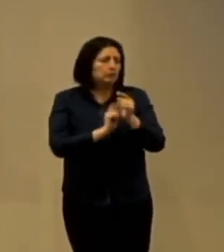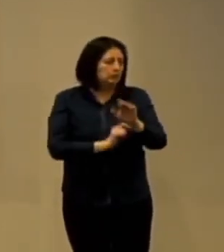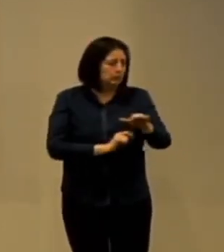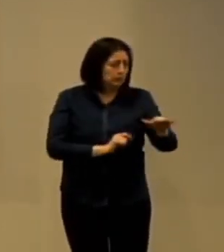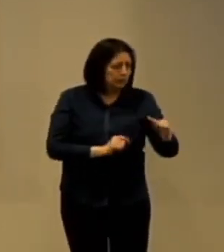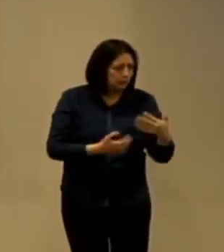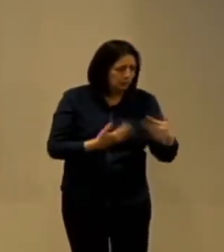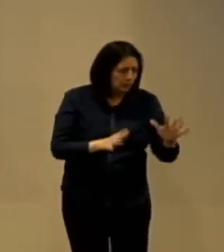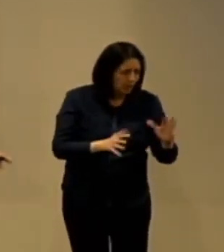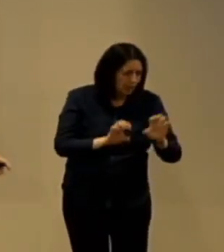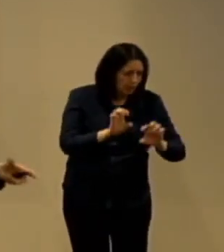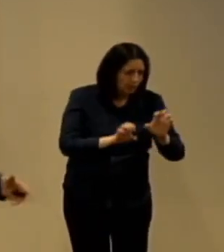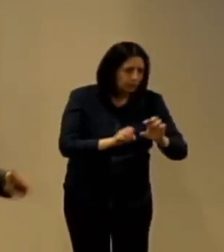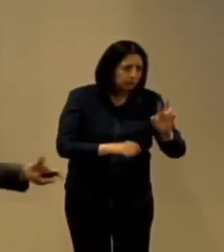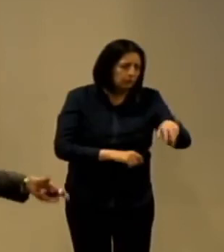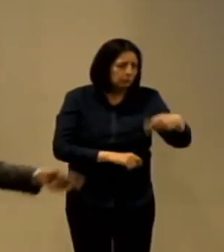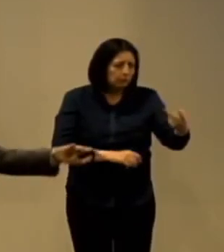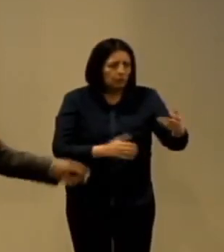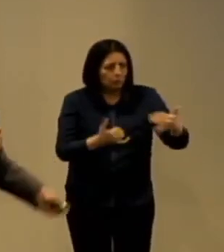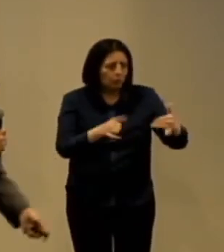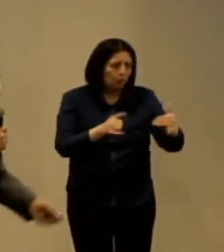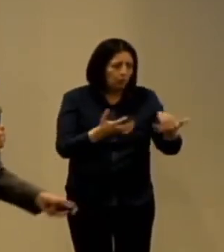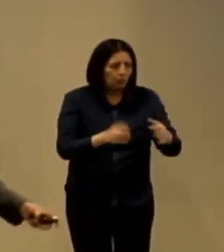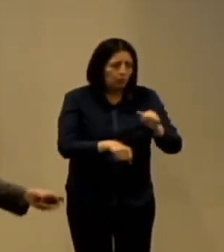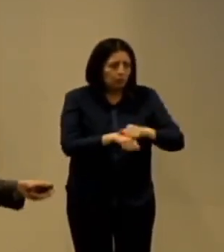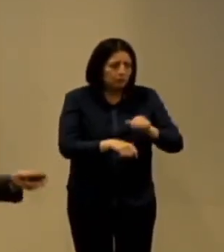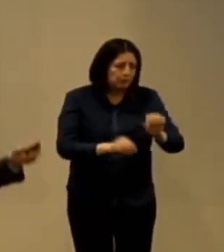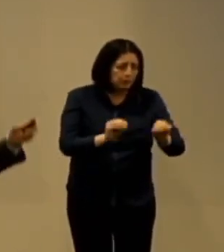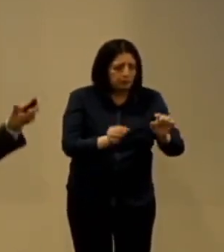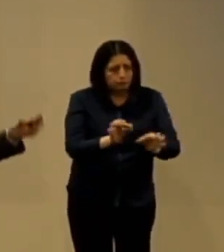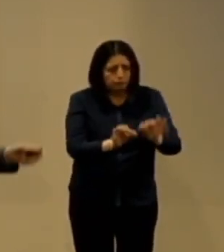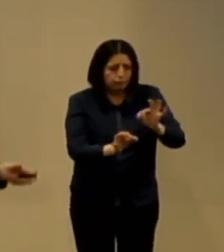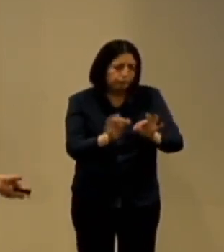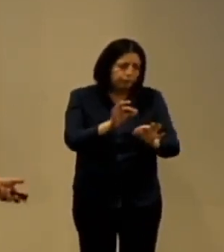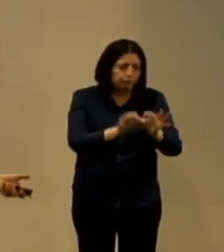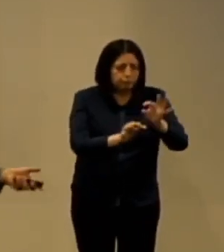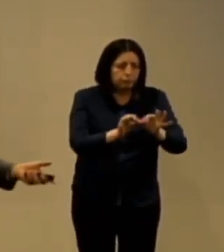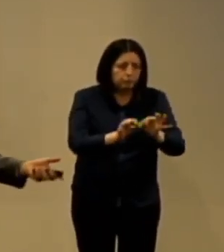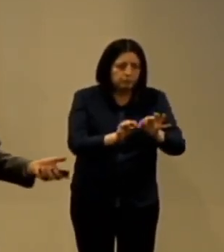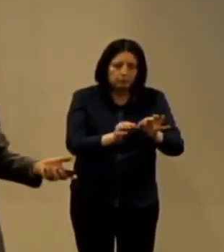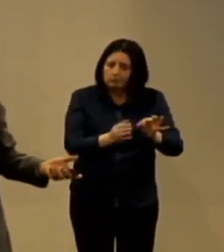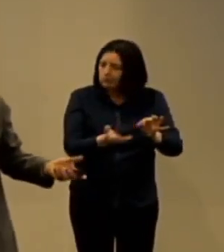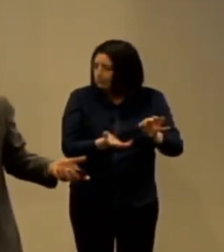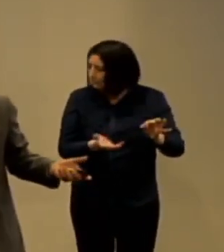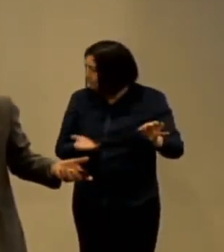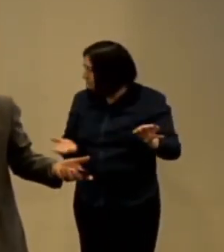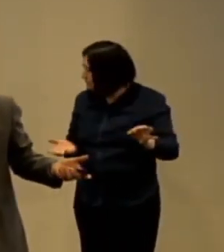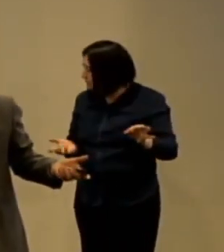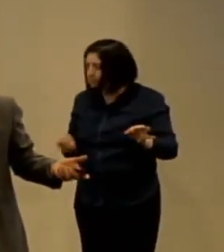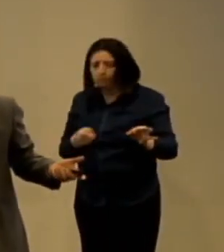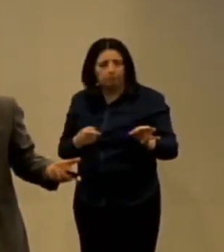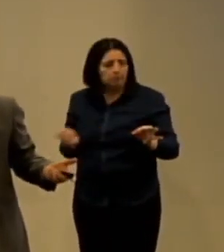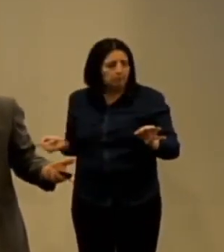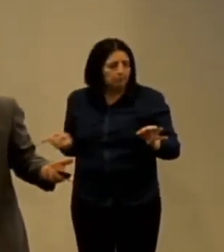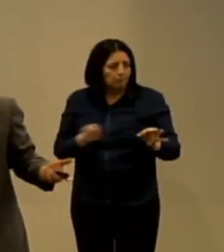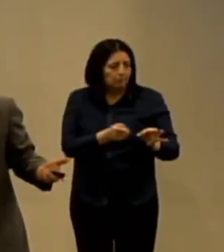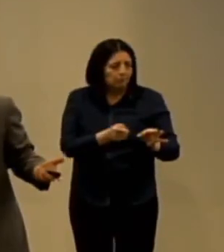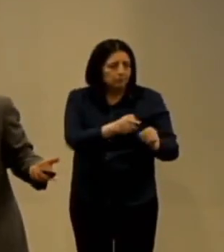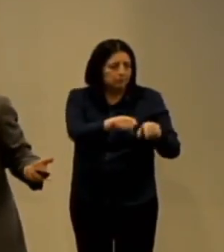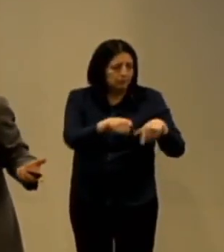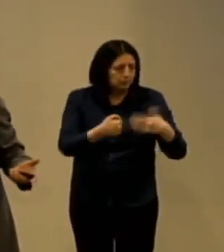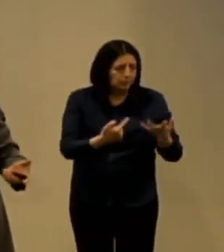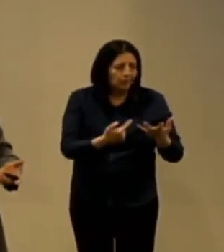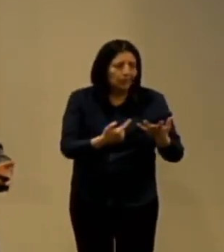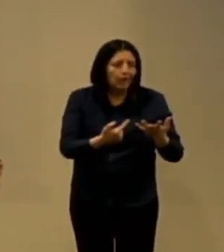que acabamos de evaluar, que estaban tirados en el suelo jugando con las piedritas, armando sus torrecitas. O sea, sí tenían capacidad. Lo que pasa es que no utilizábamos